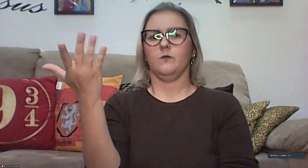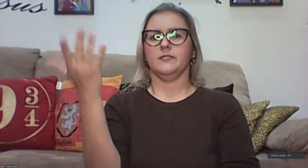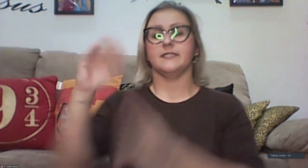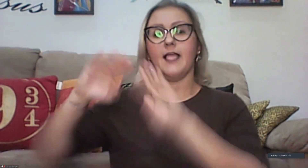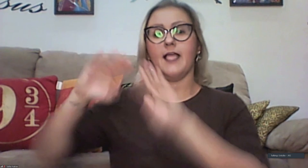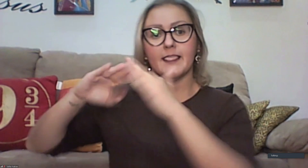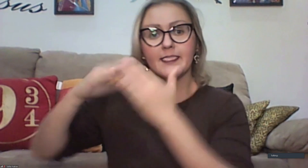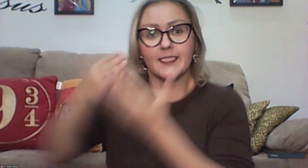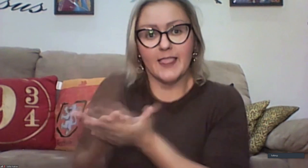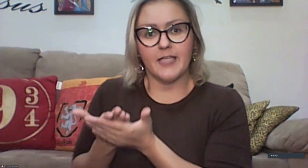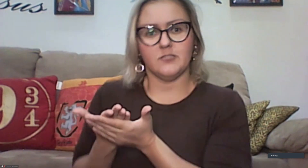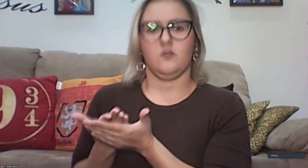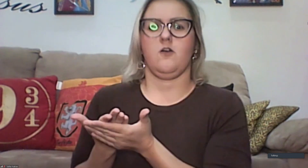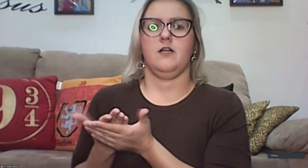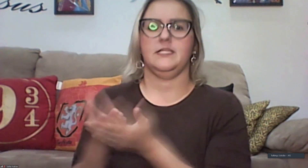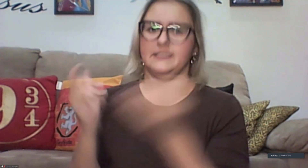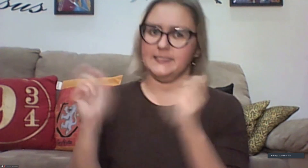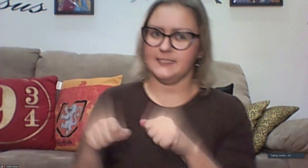da escola.